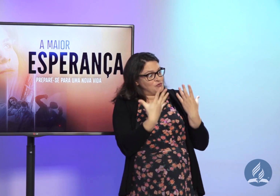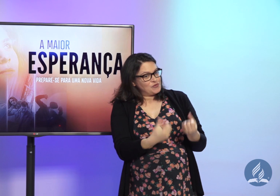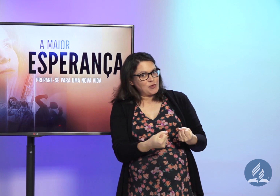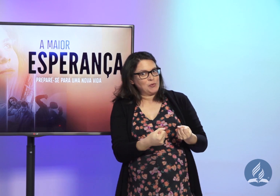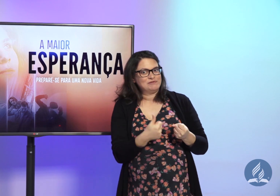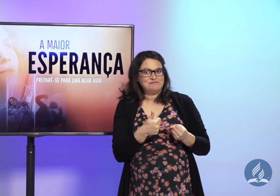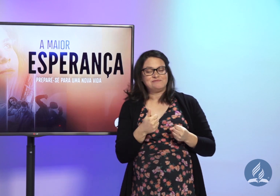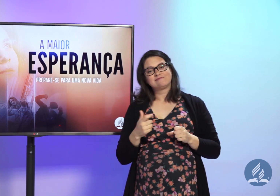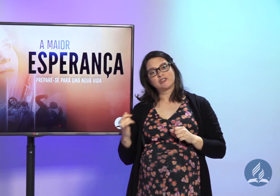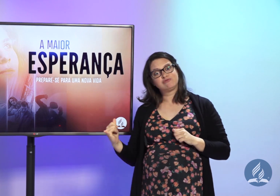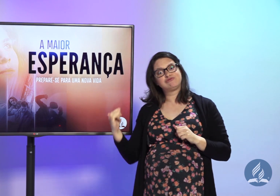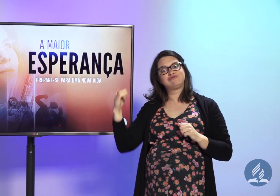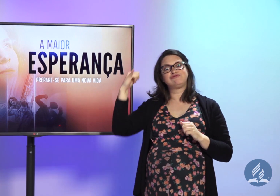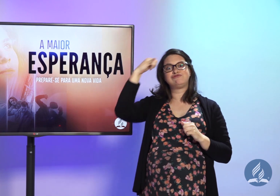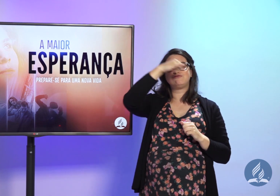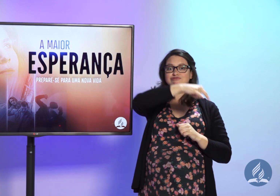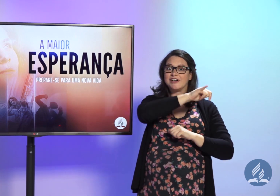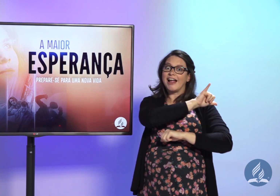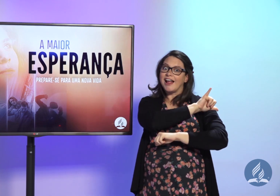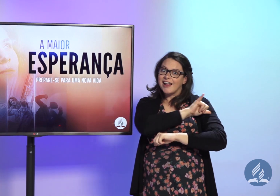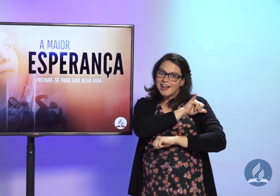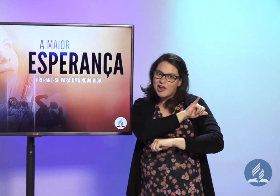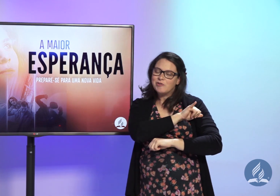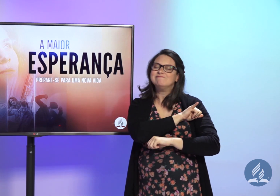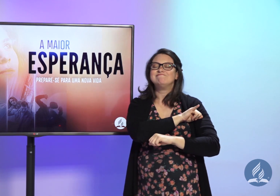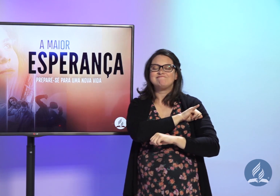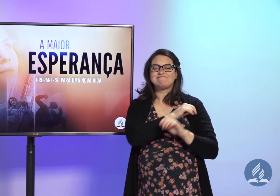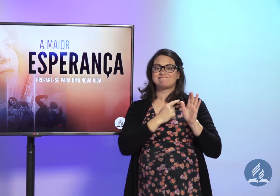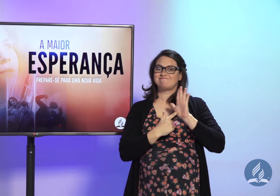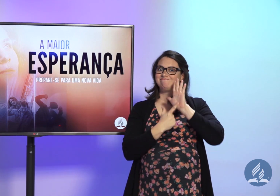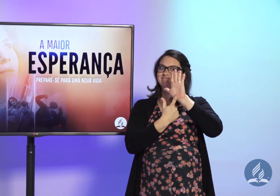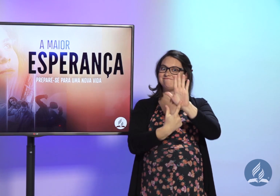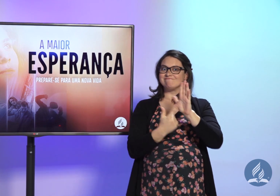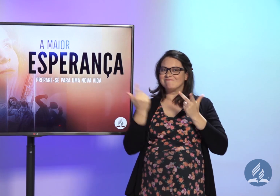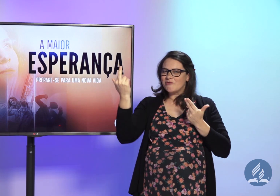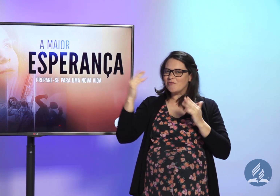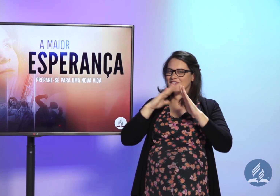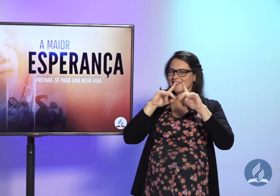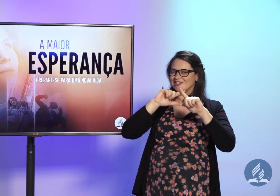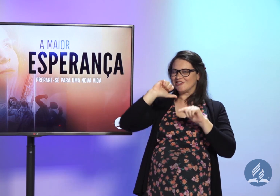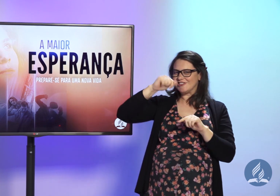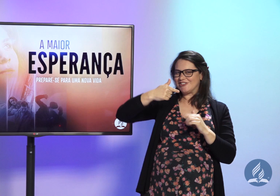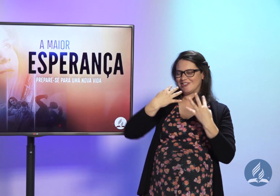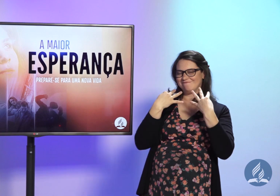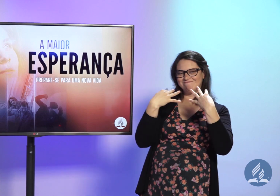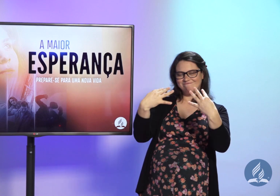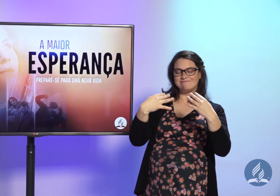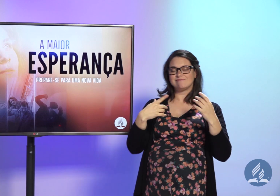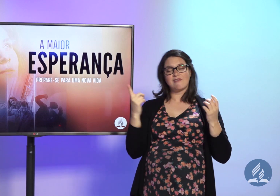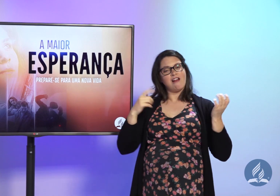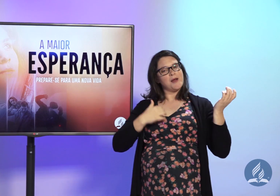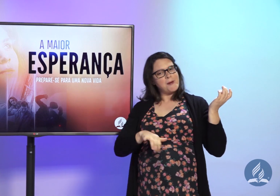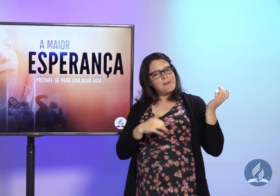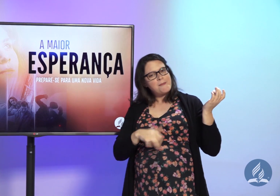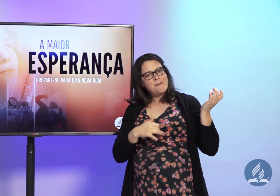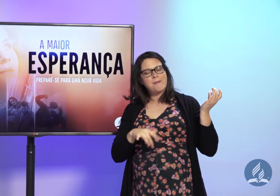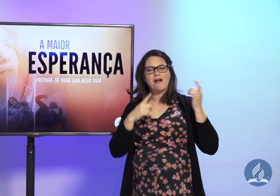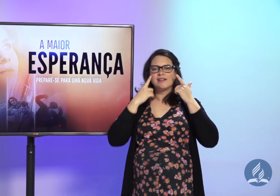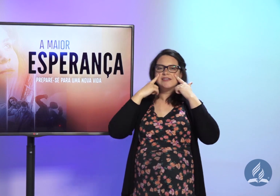ir fazer essa mesma apresentação no Rio. E ele gostou, então ele foi lá no Rio, numa igreja adventista, fazer a sua apresentação. Todos